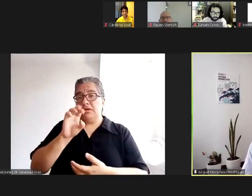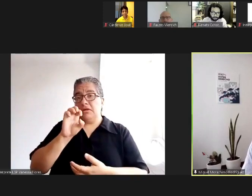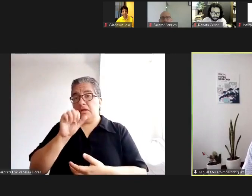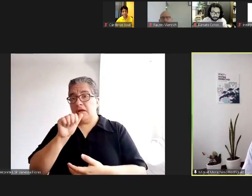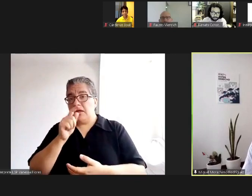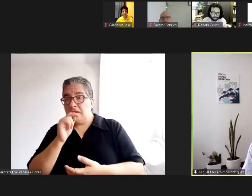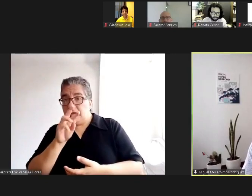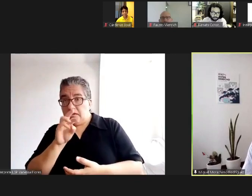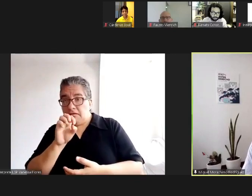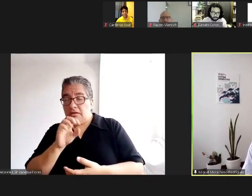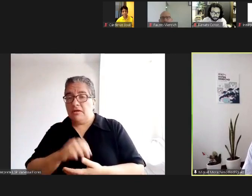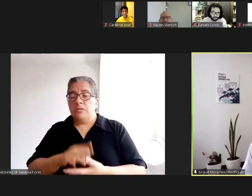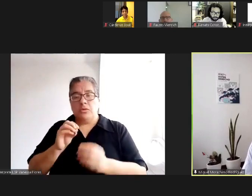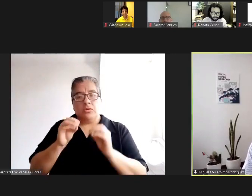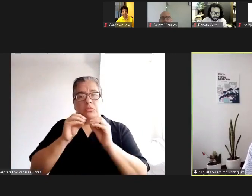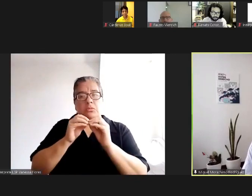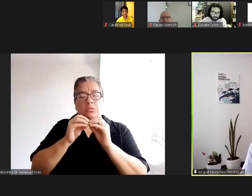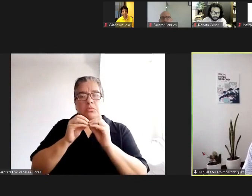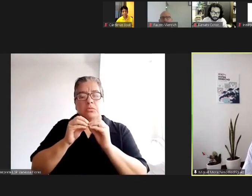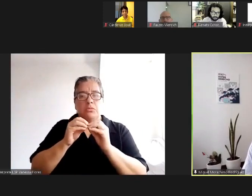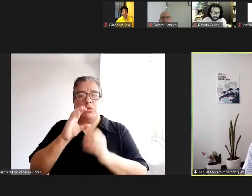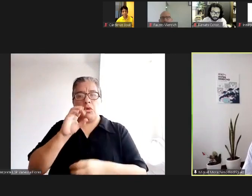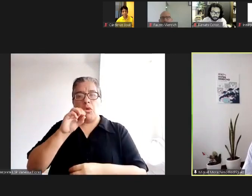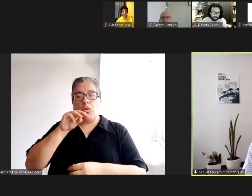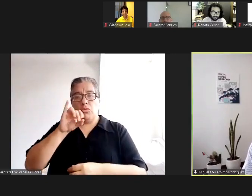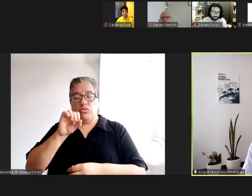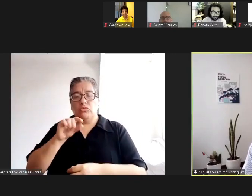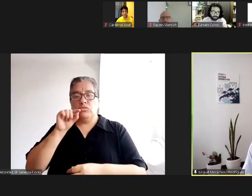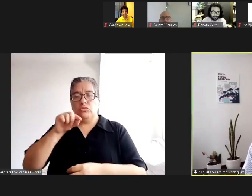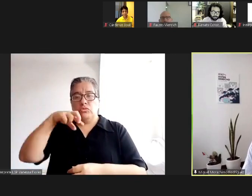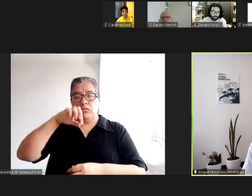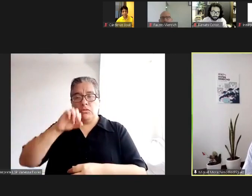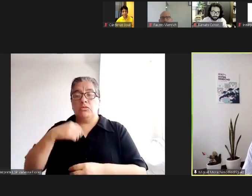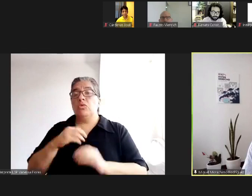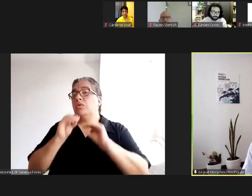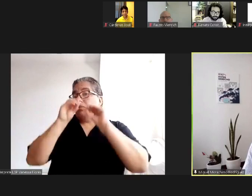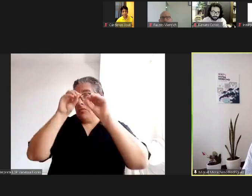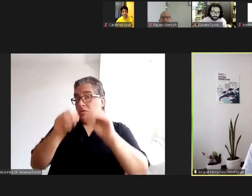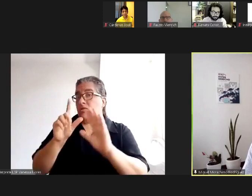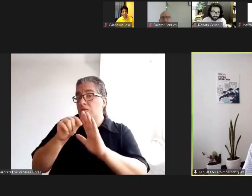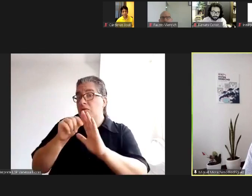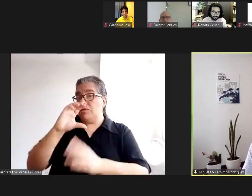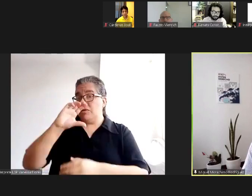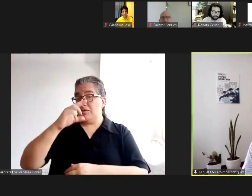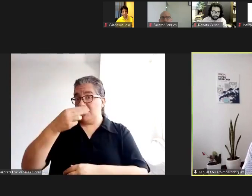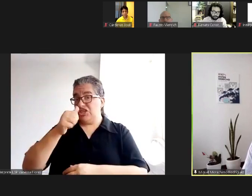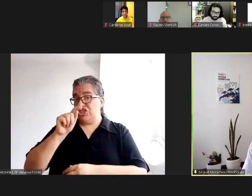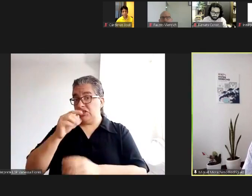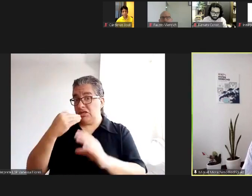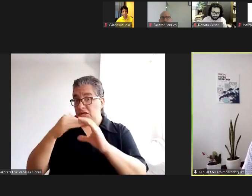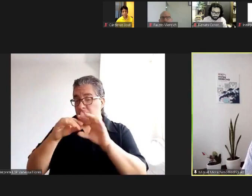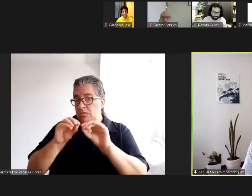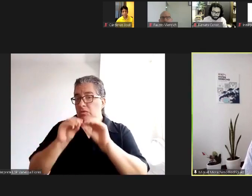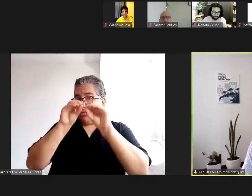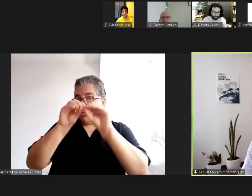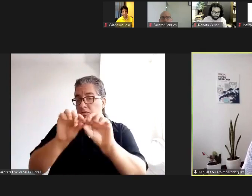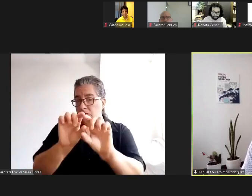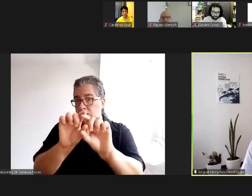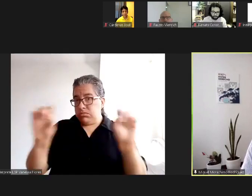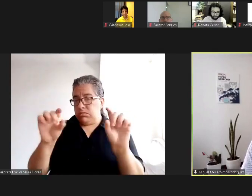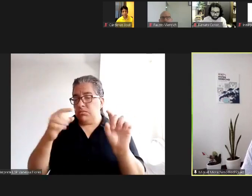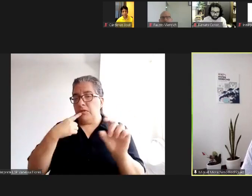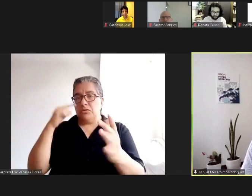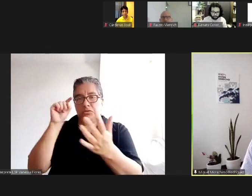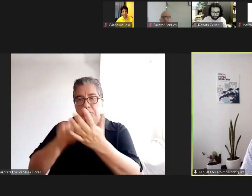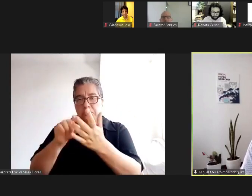creativecommons.p. Esto, en el chat de Facebook voy a poner también el enlace, y también voy a poner el enlace a la web de Hiperderecho, en donde